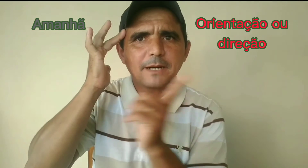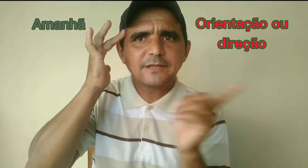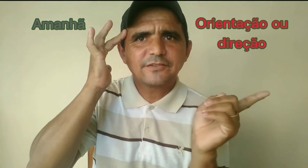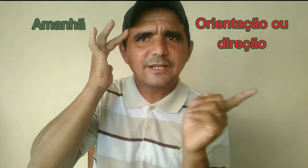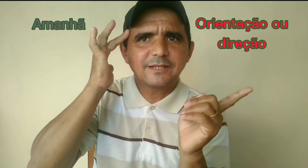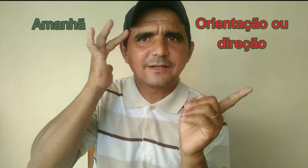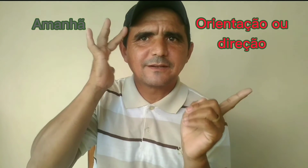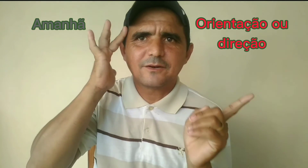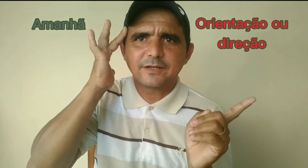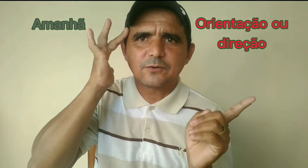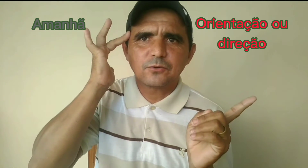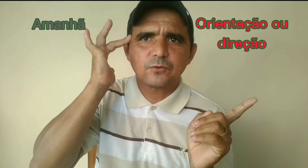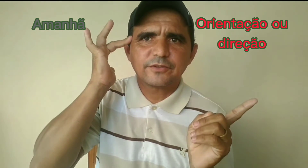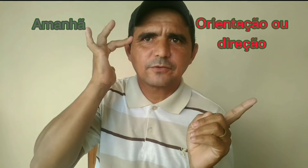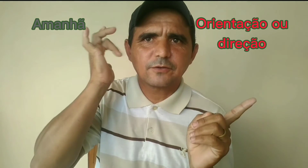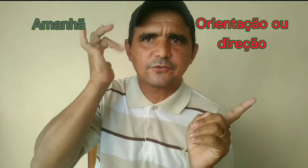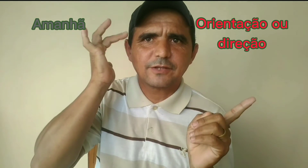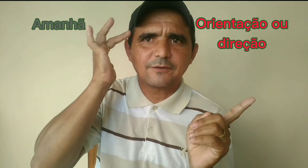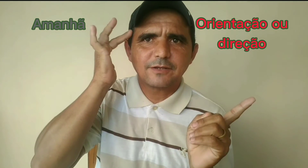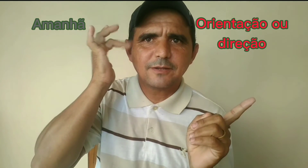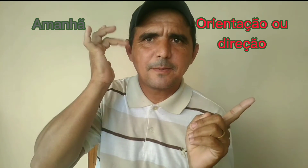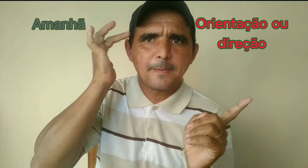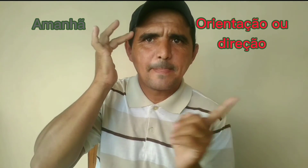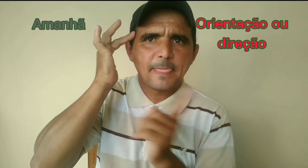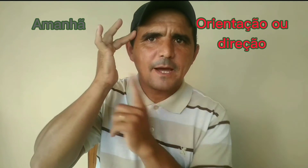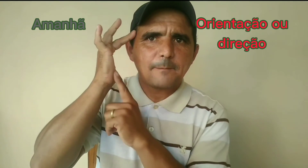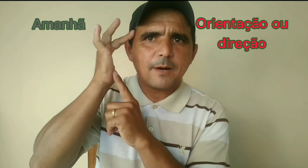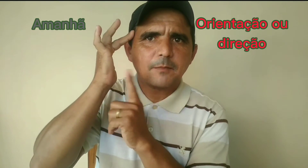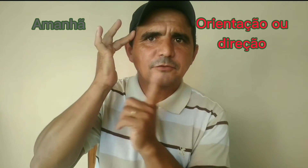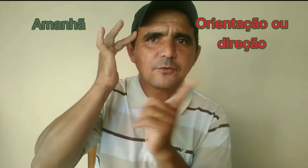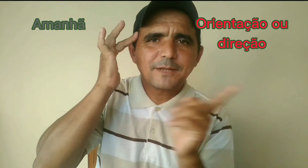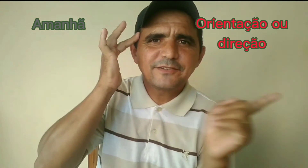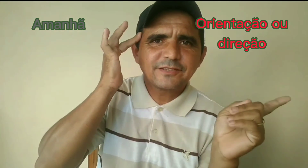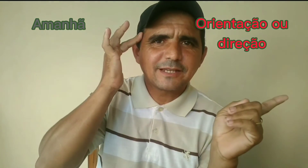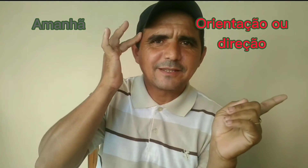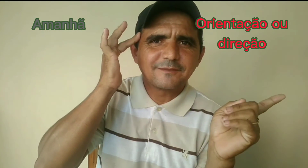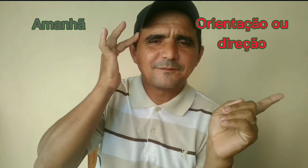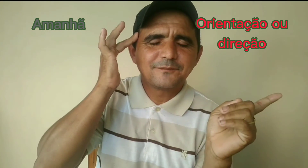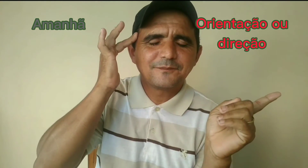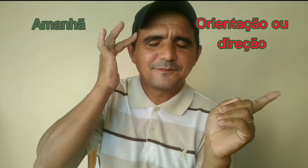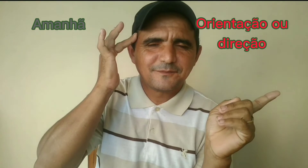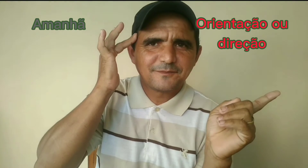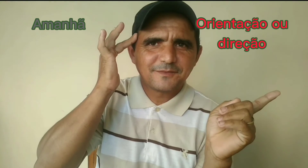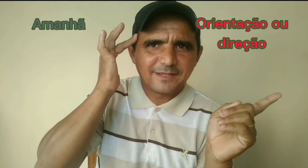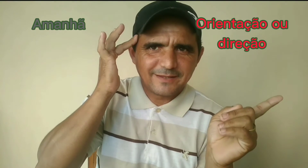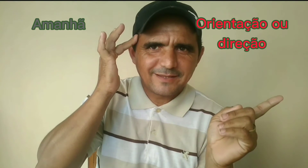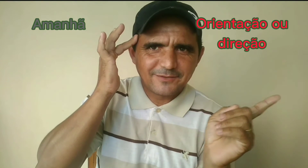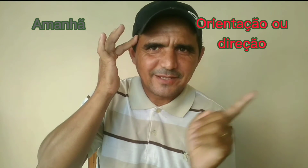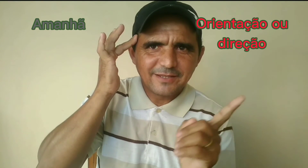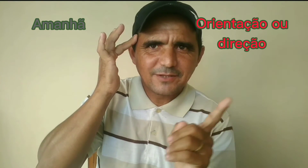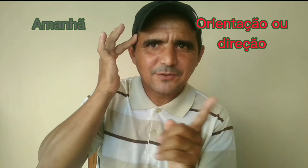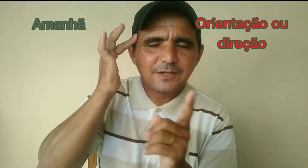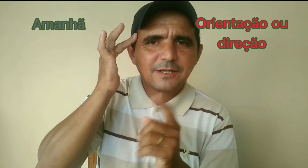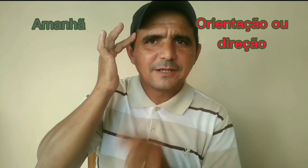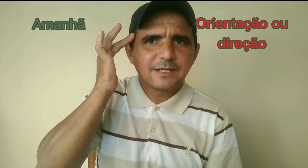para a esquerda. Ó, enquanto eu estou executando o sinal aqui, a palma ficou para a esquerda. Estão entendendo?